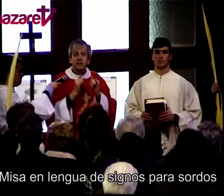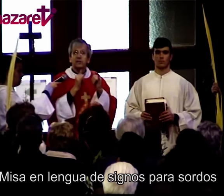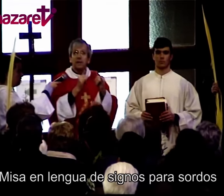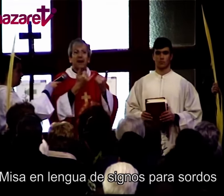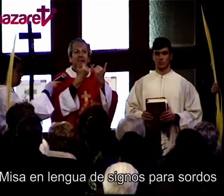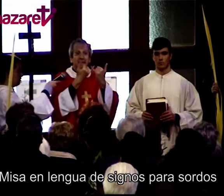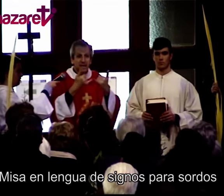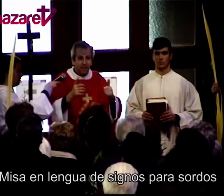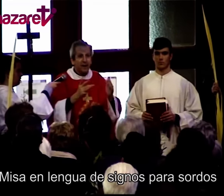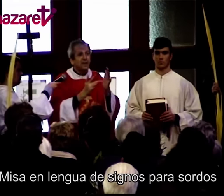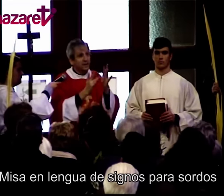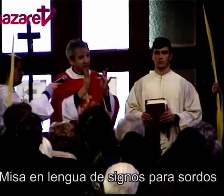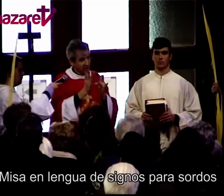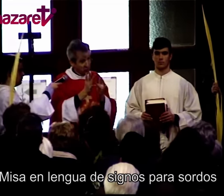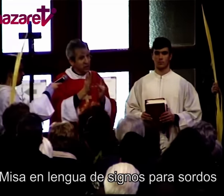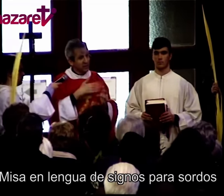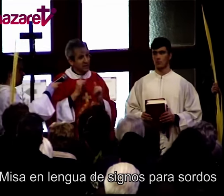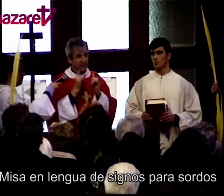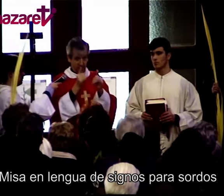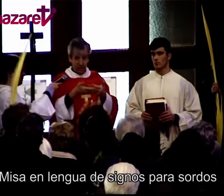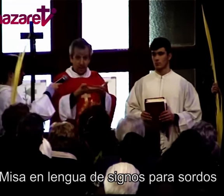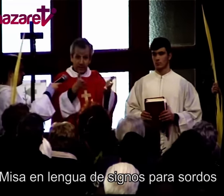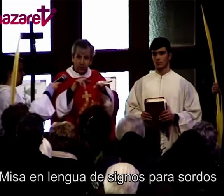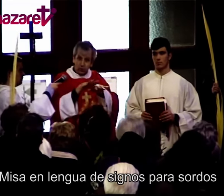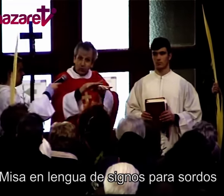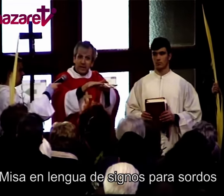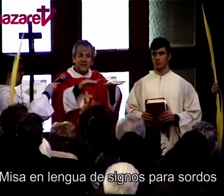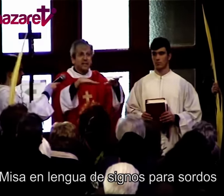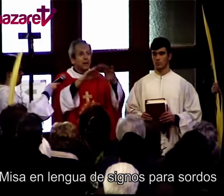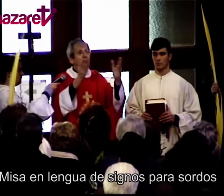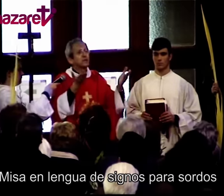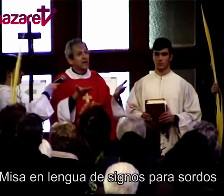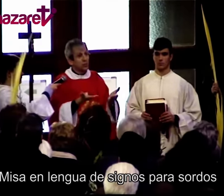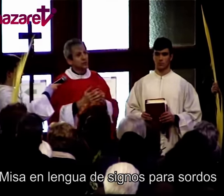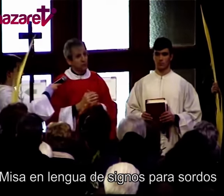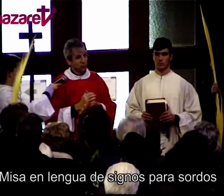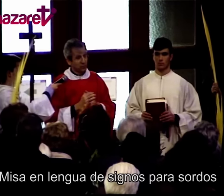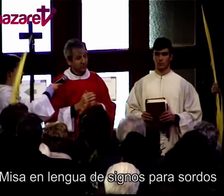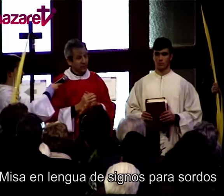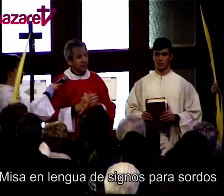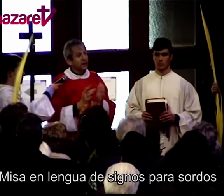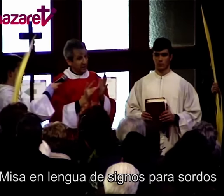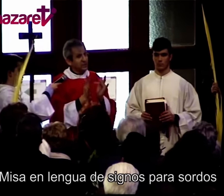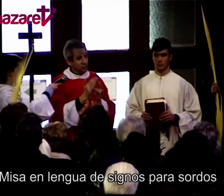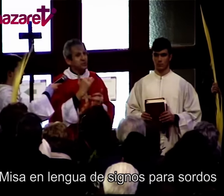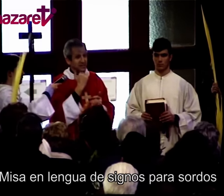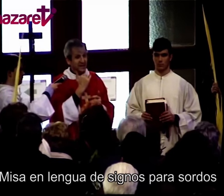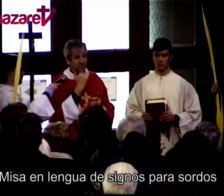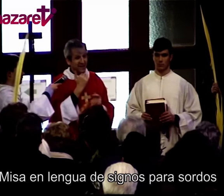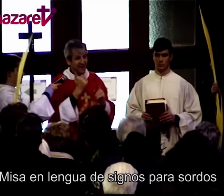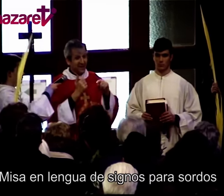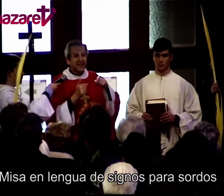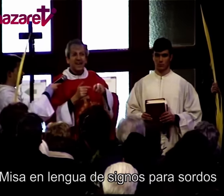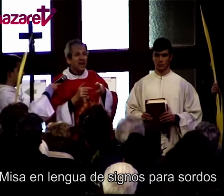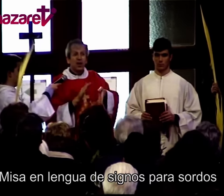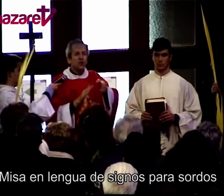con deseos de llevar esa paz que Jesús quiere que nosotros extendamos en nuestro mundo. Jesús